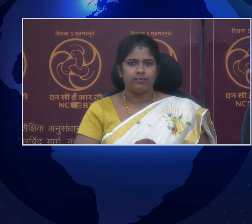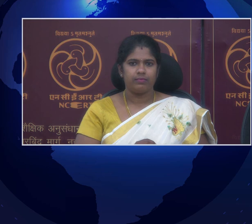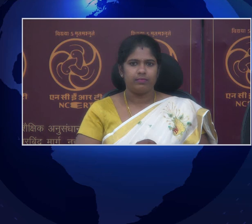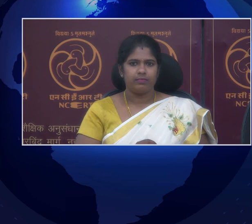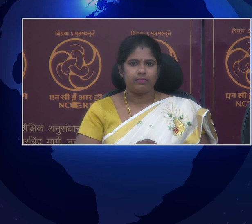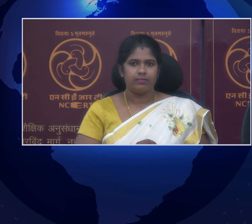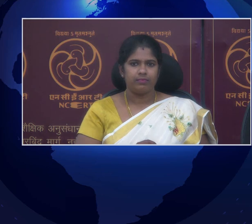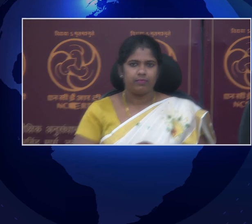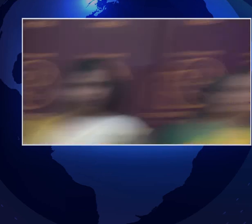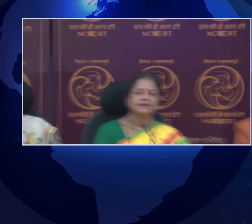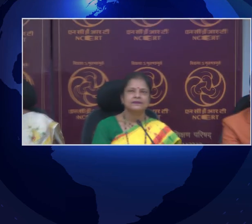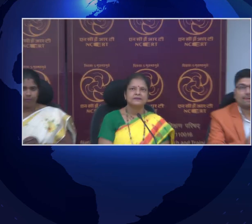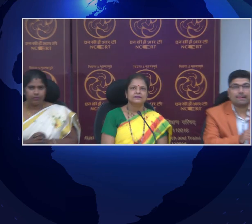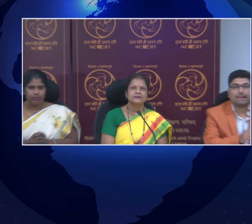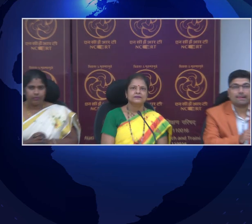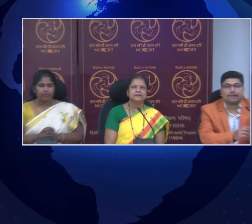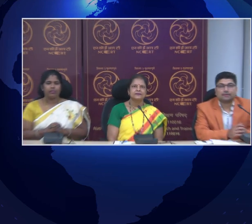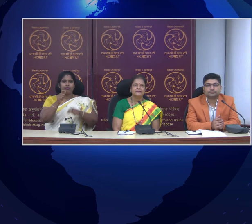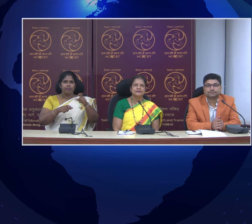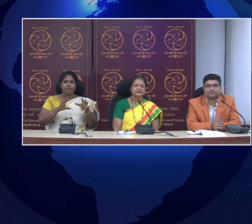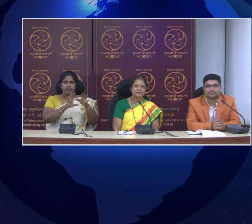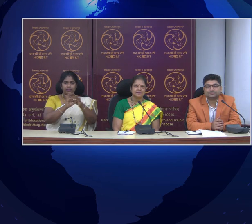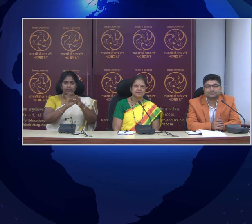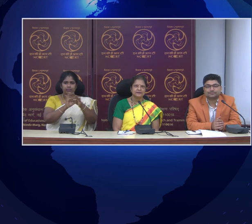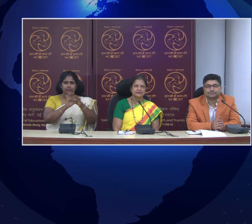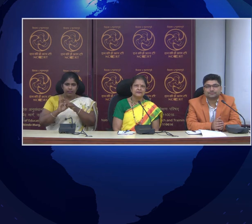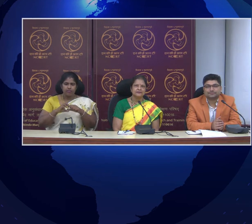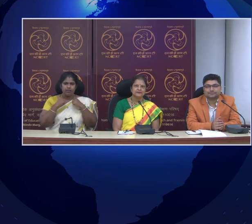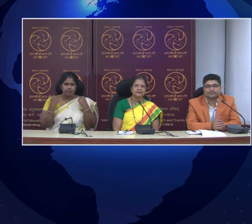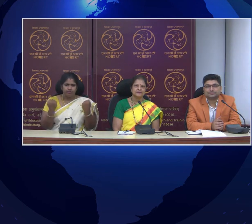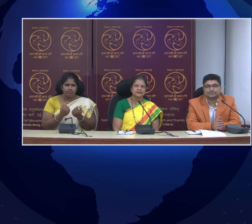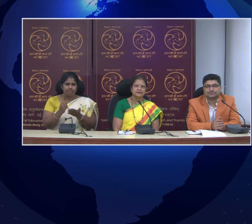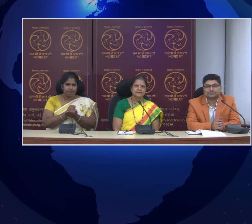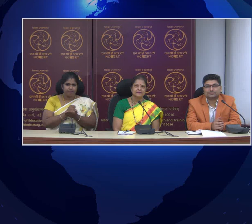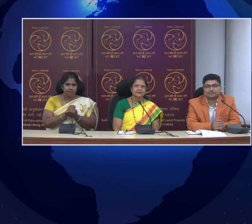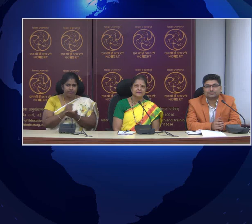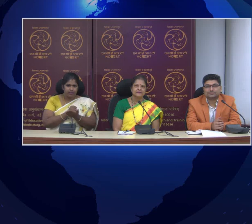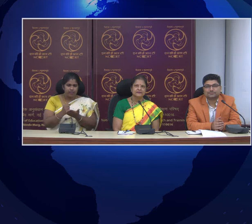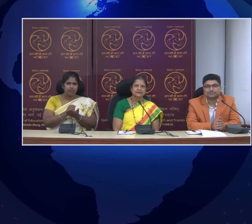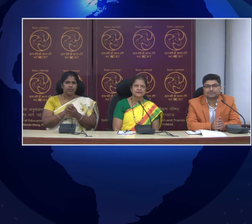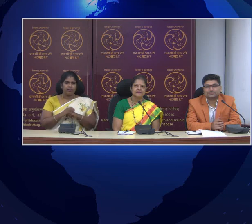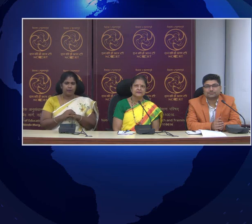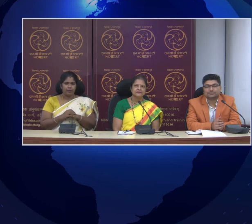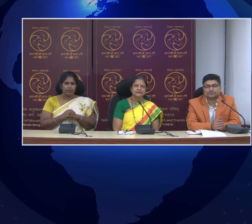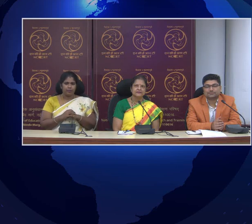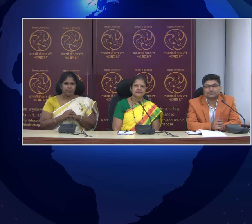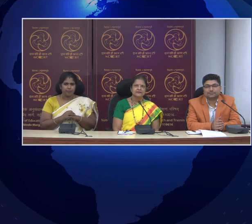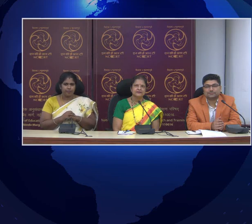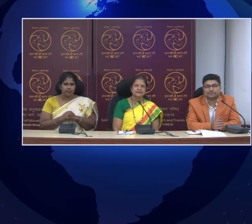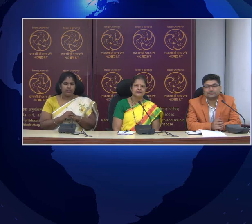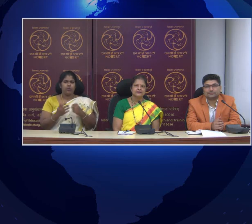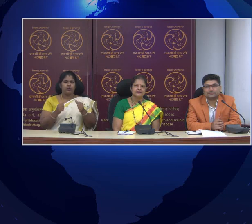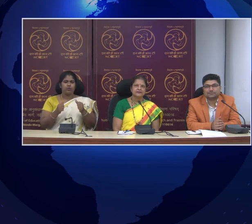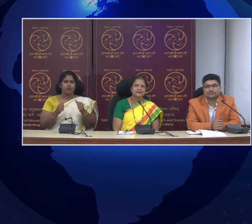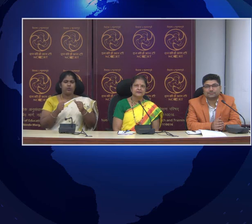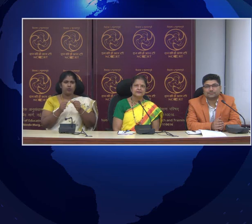देश भर में हैं, उन सब का एक साझा प्रयास चल रहा है। और जो हम लोगों का जो ये ई असेसमेंट का जो हम